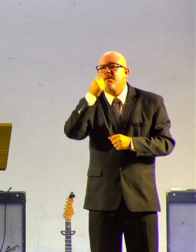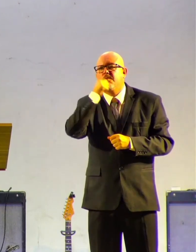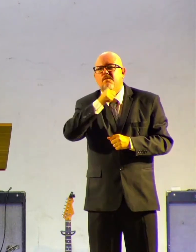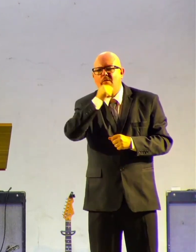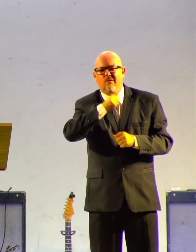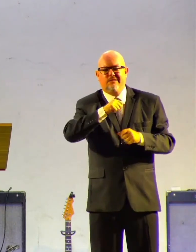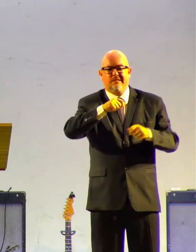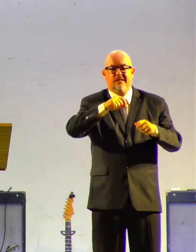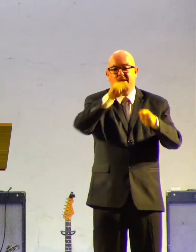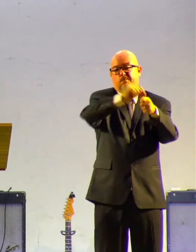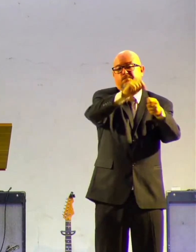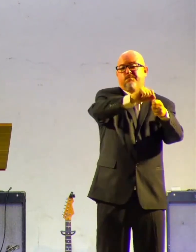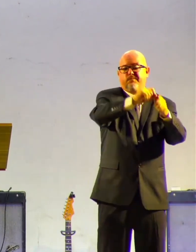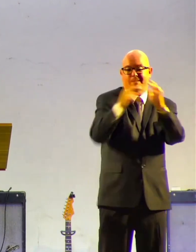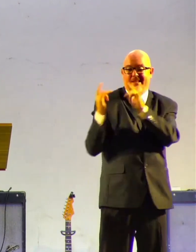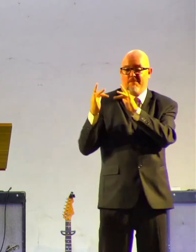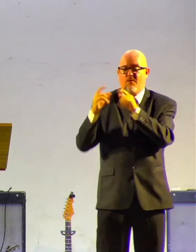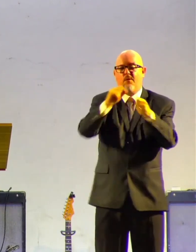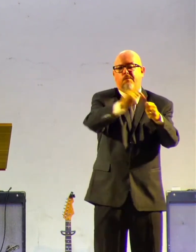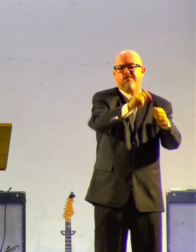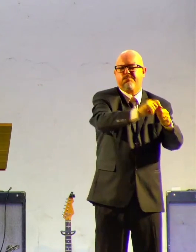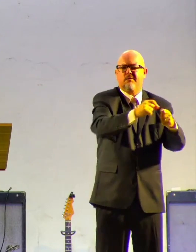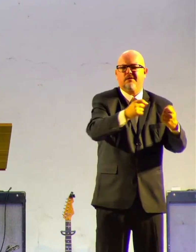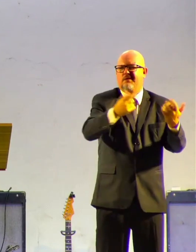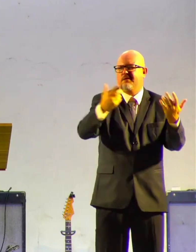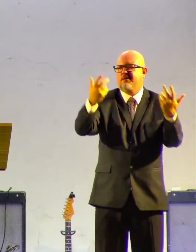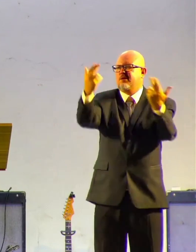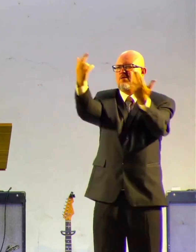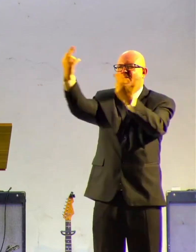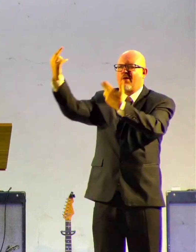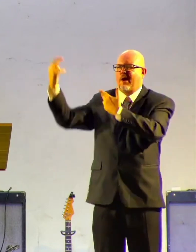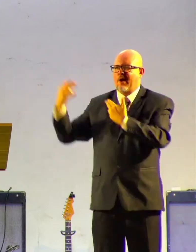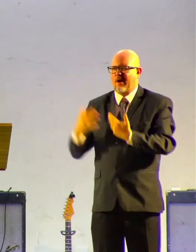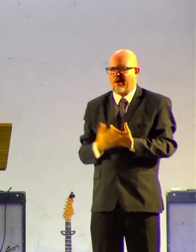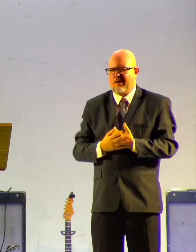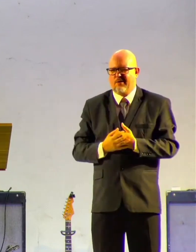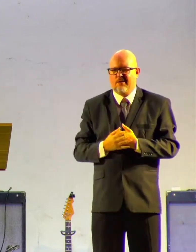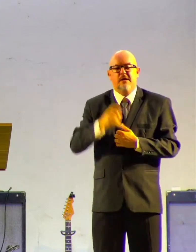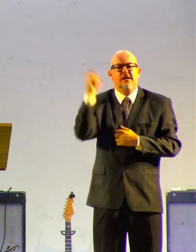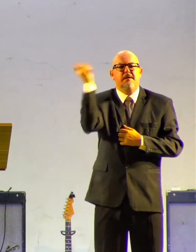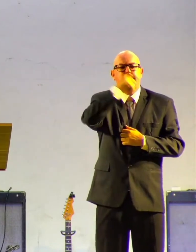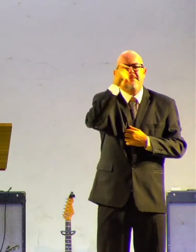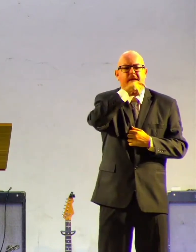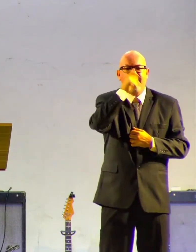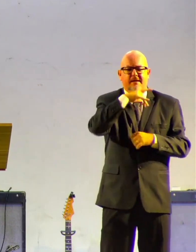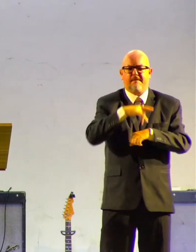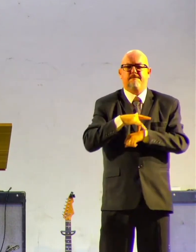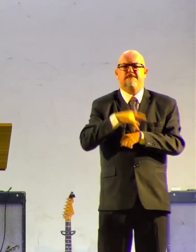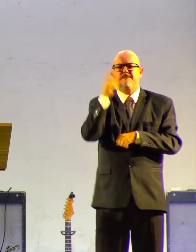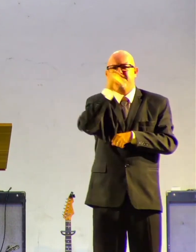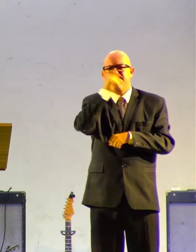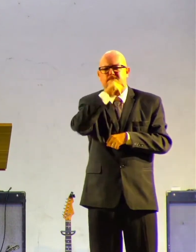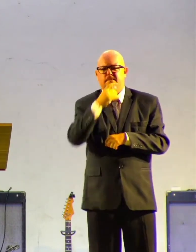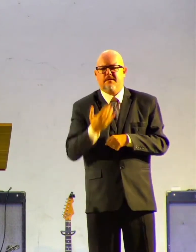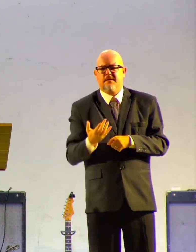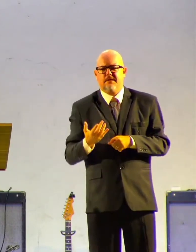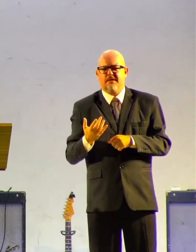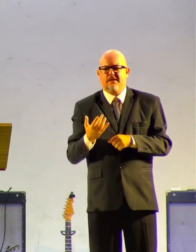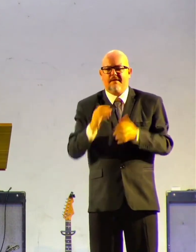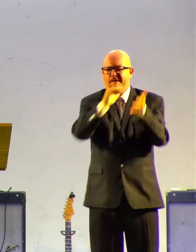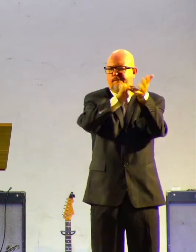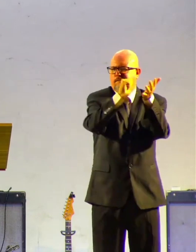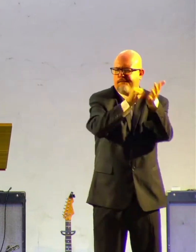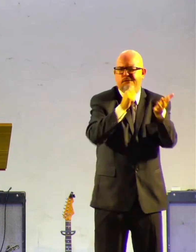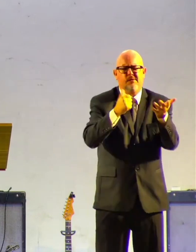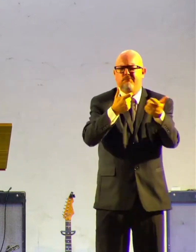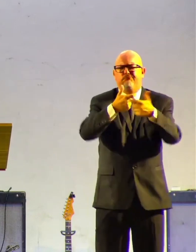que vai para a cama no namoro é quase o mesmo lá fora. O índice de gente que mente, que nem é honesta nos seus negócios,